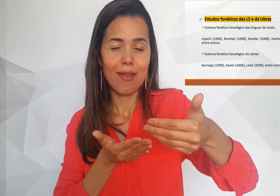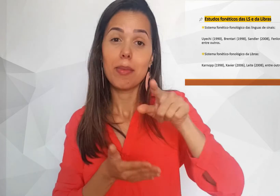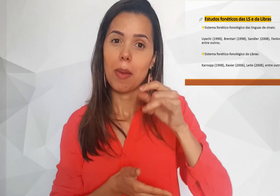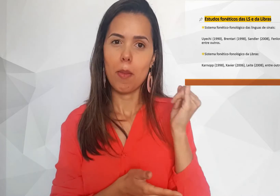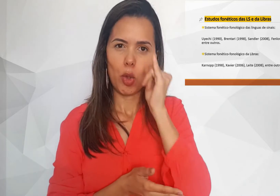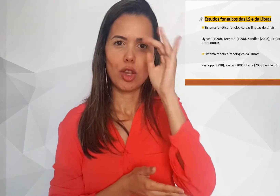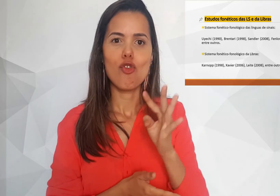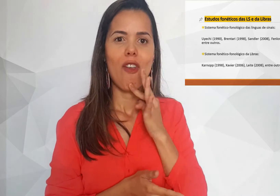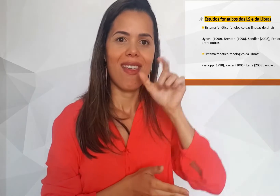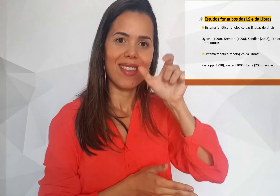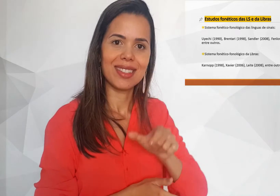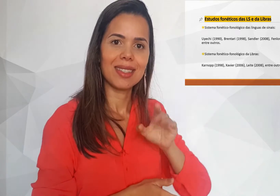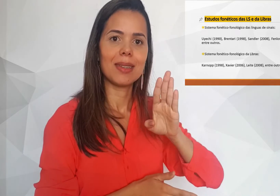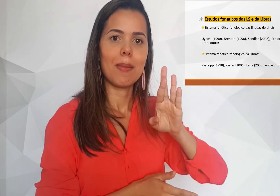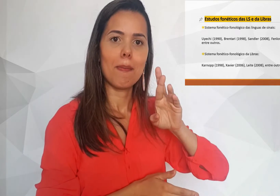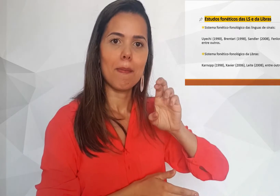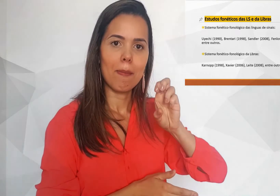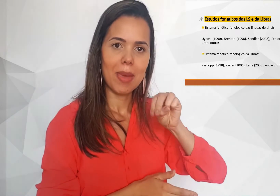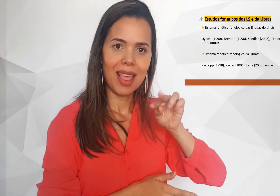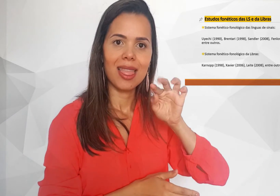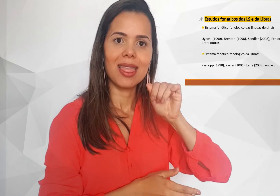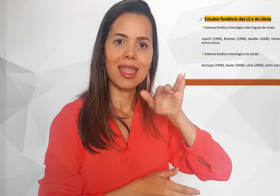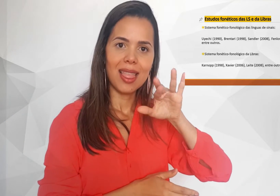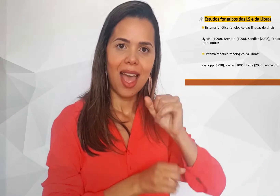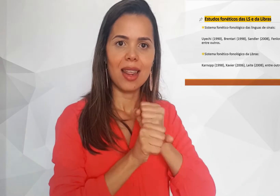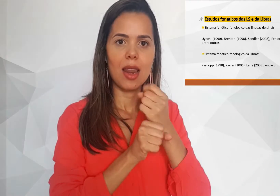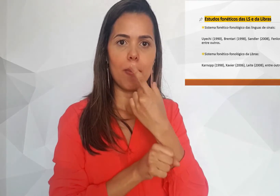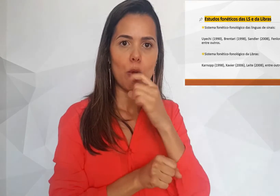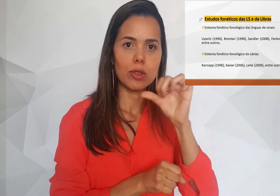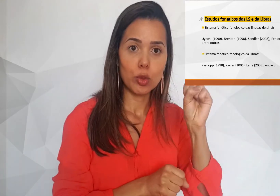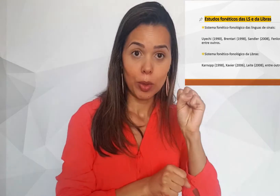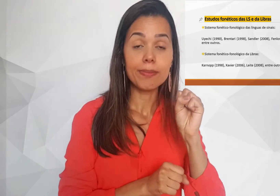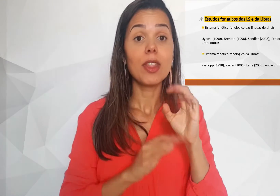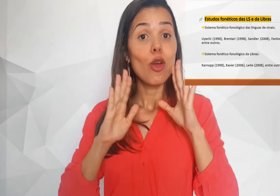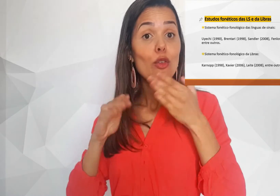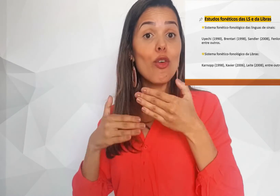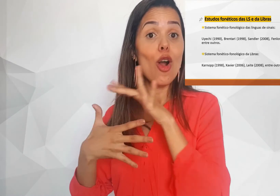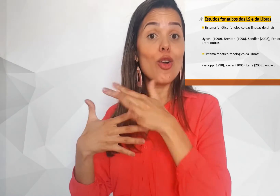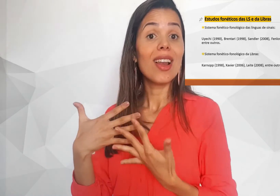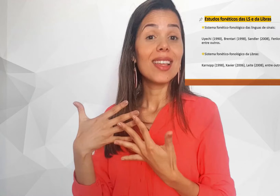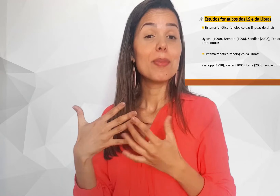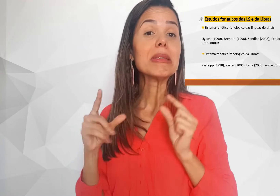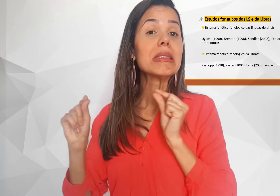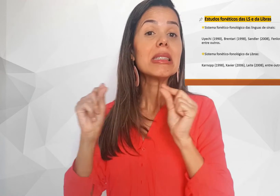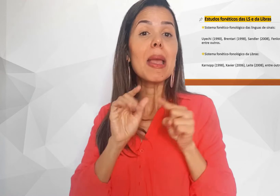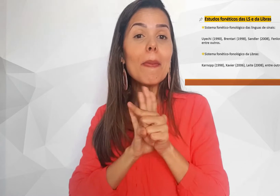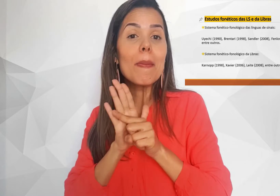saberem deste trabalho. E especificamente com dados da Libras, a gente tem o trabalho da